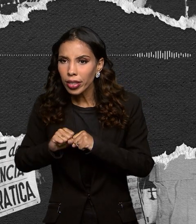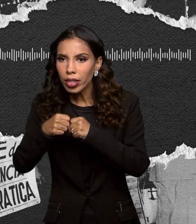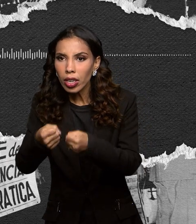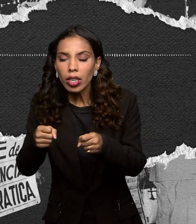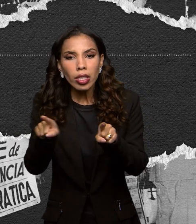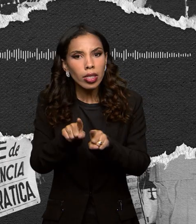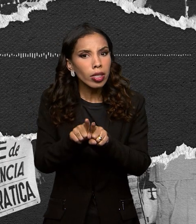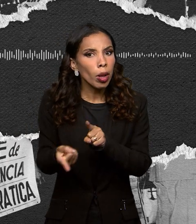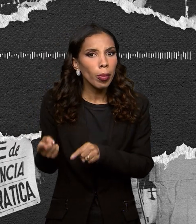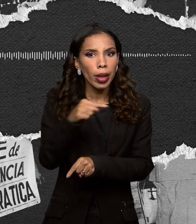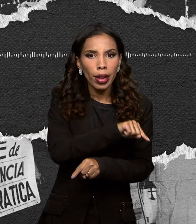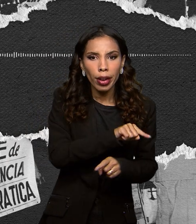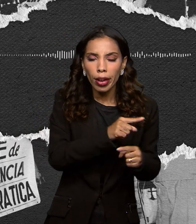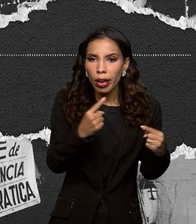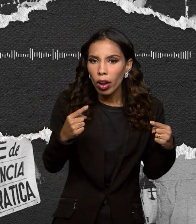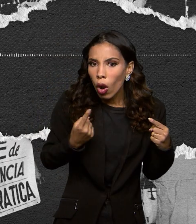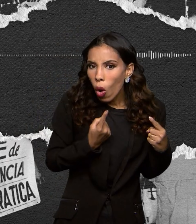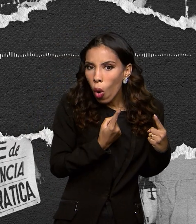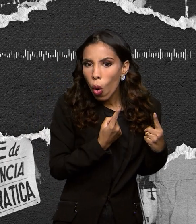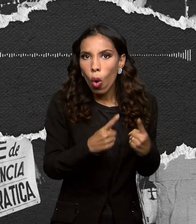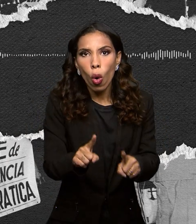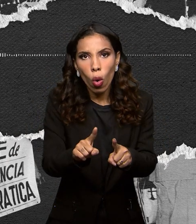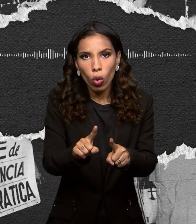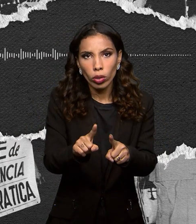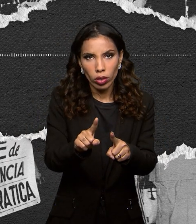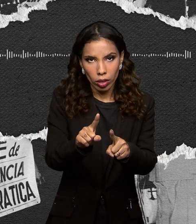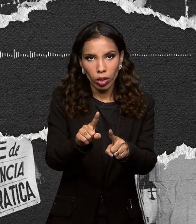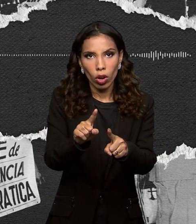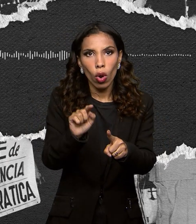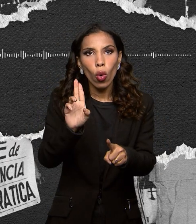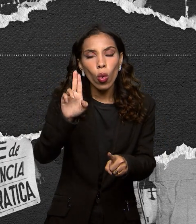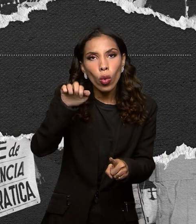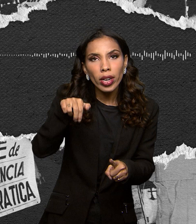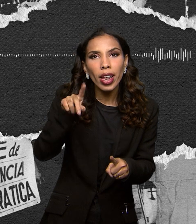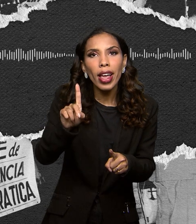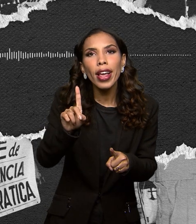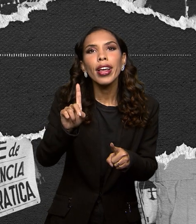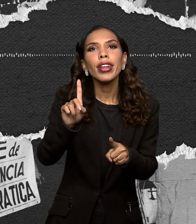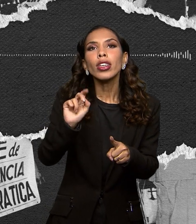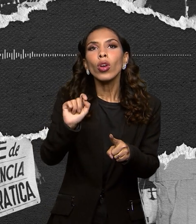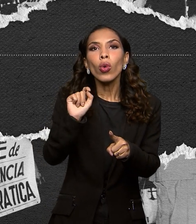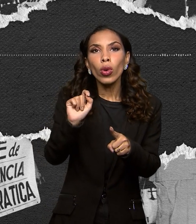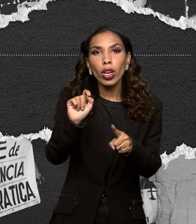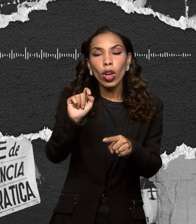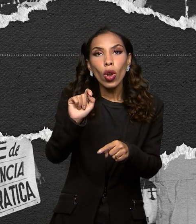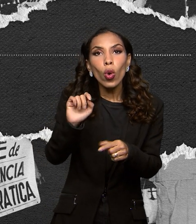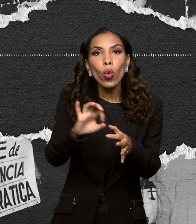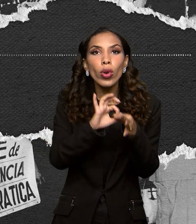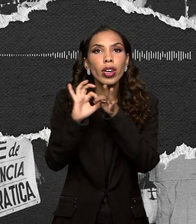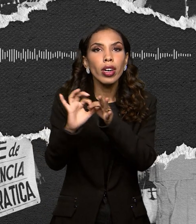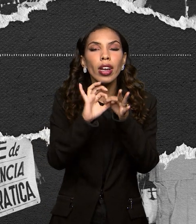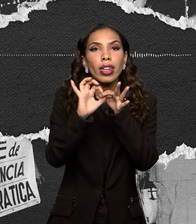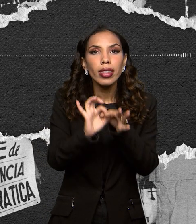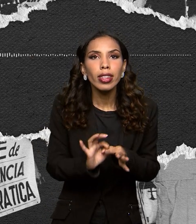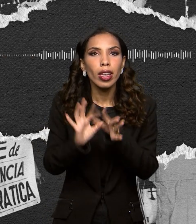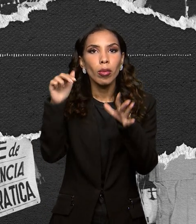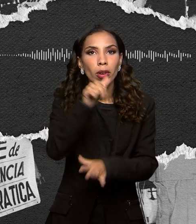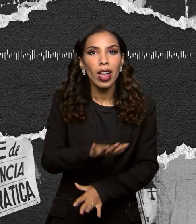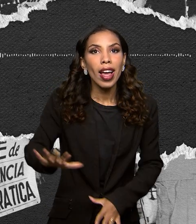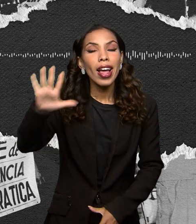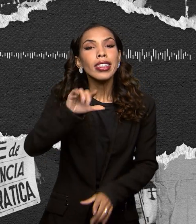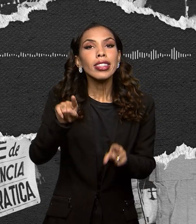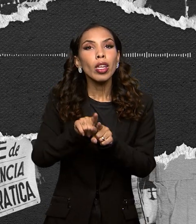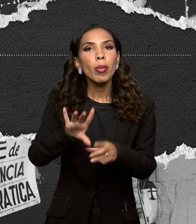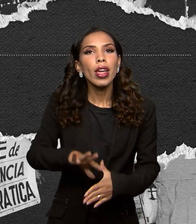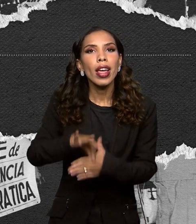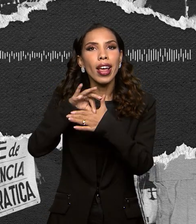setores contrários, da UDN em especial, a União Democrática Nacional, liderados, por exemplo, por Carlos Lacerda e